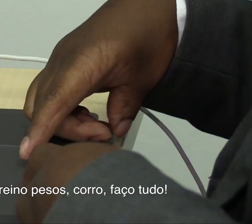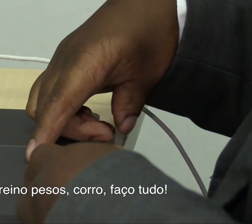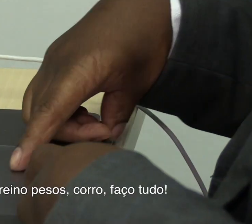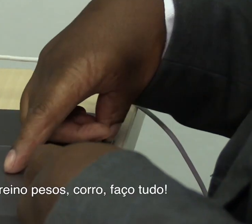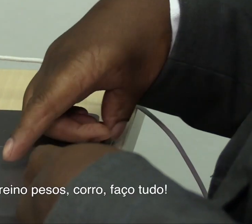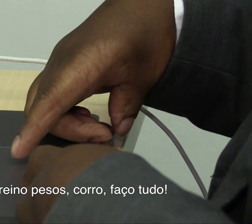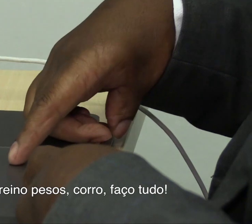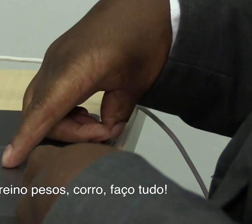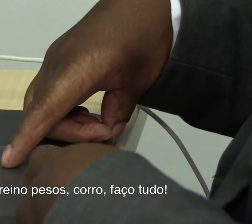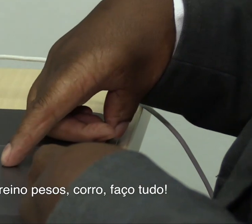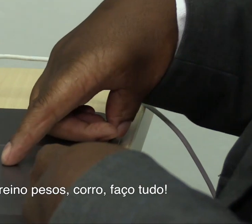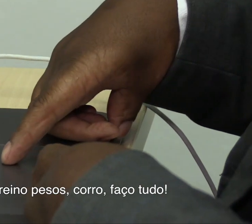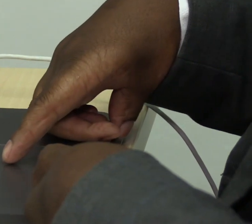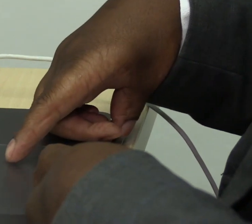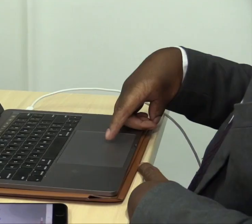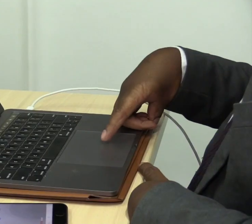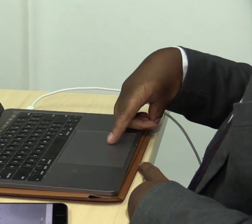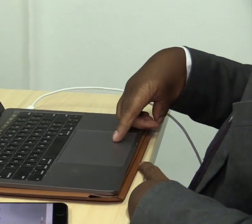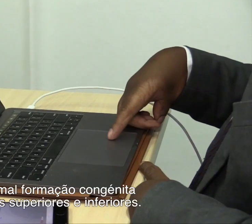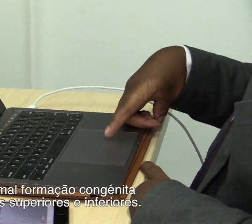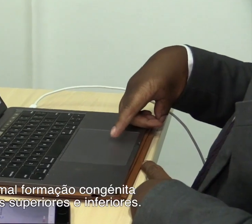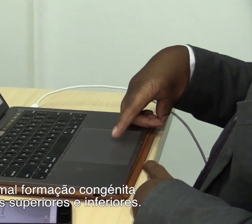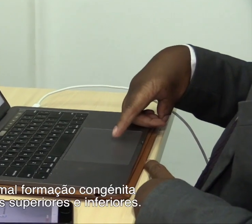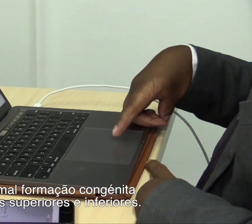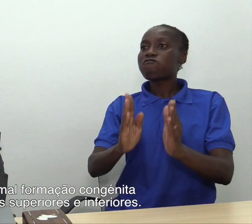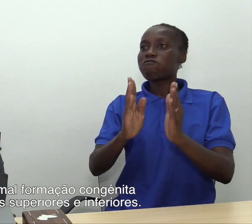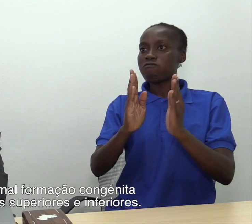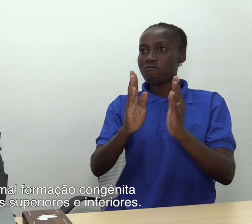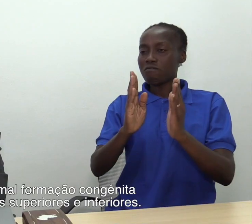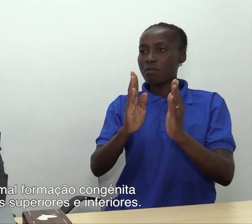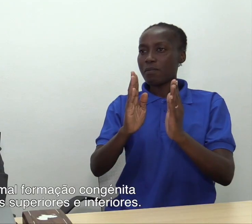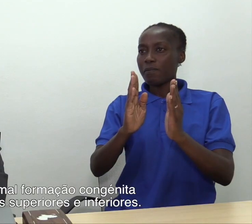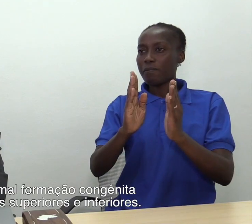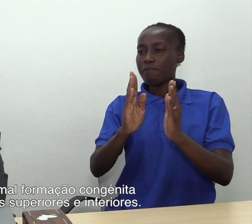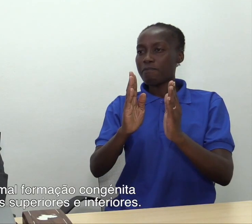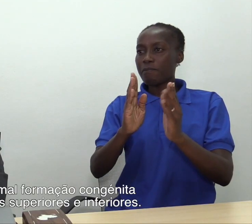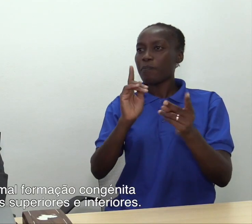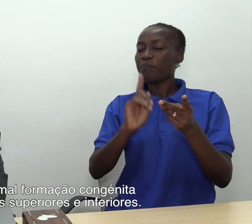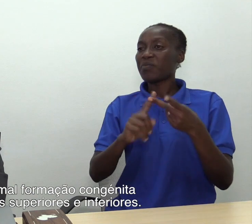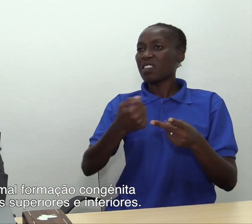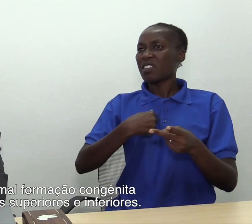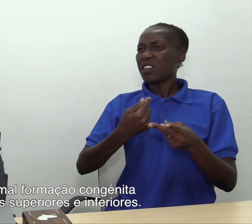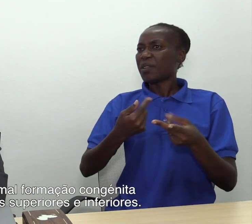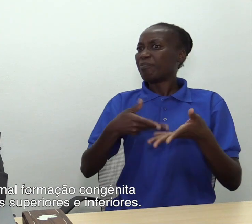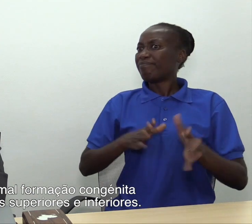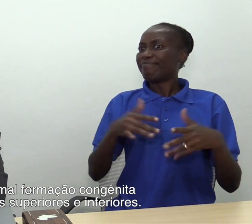faço tudo. Eu nasci com que chamam de